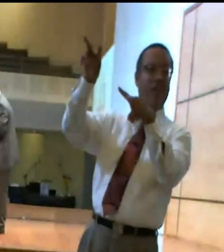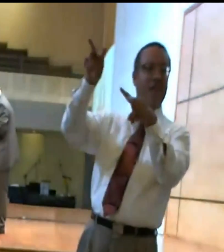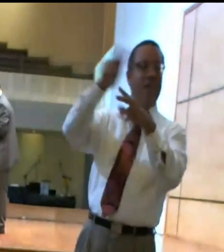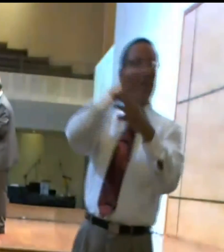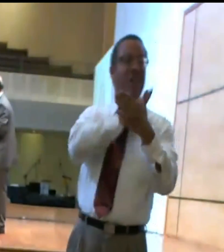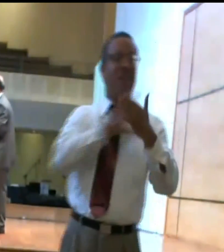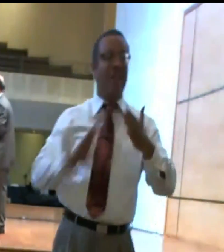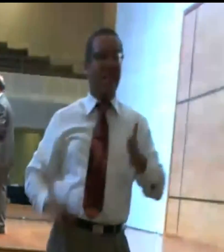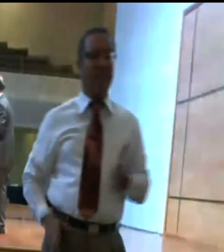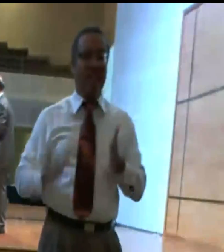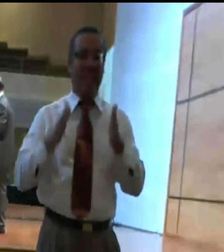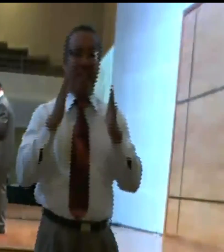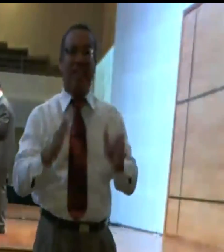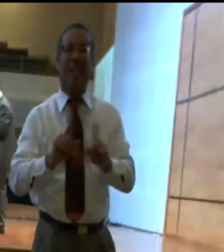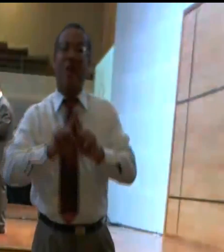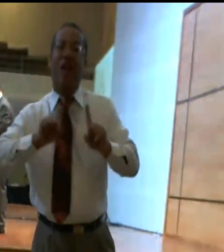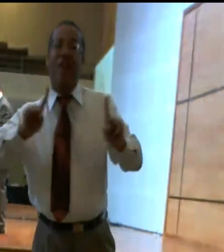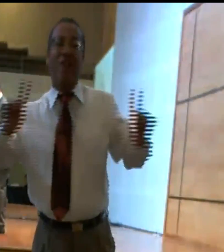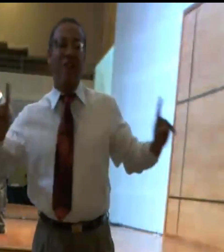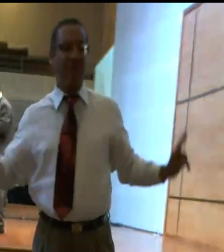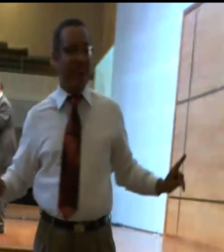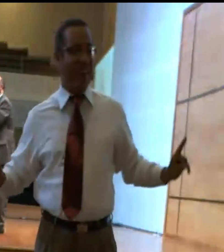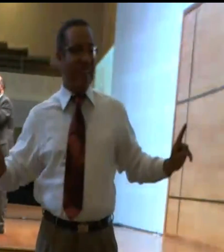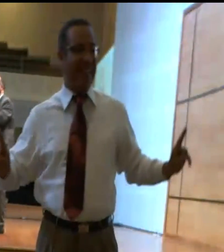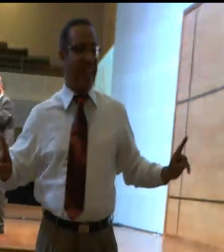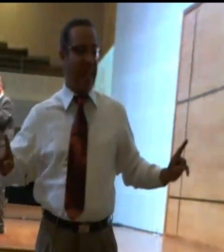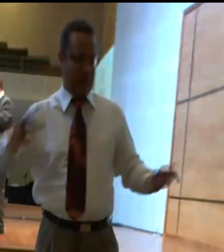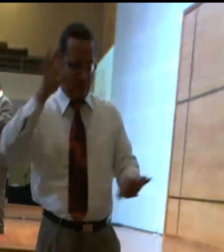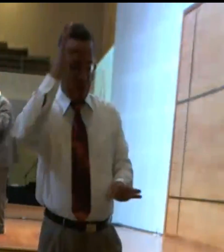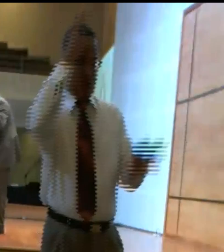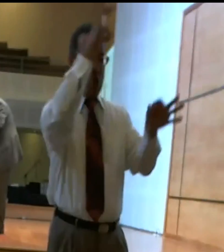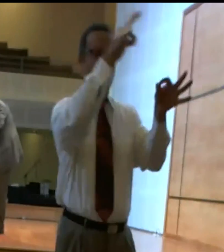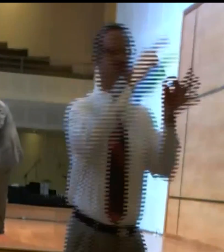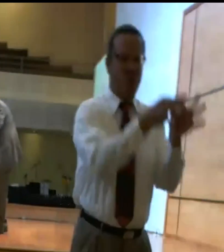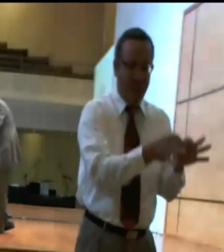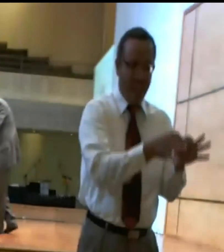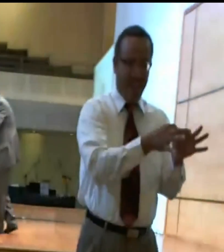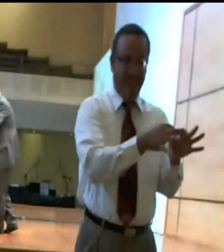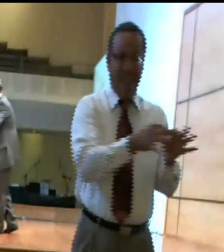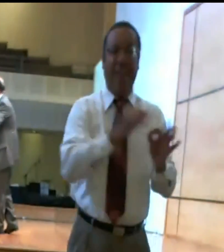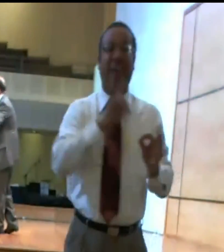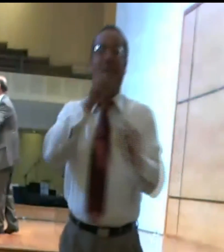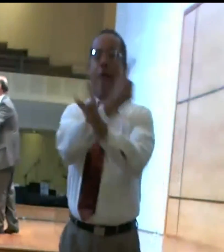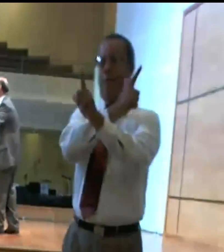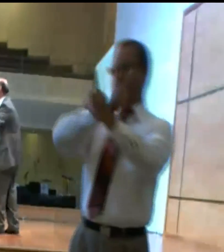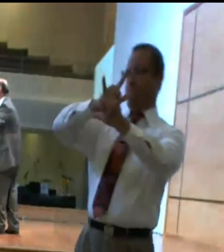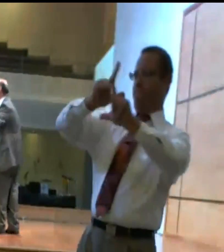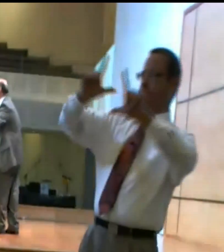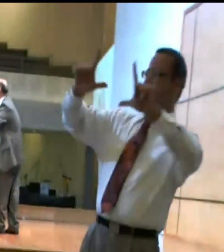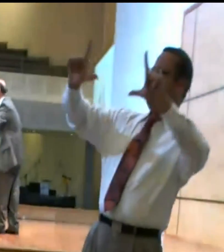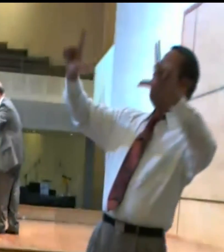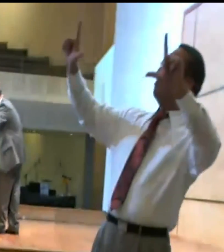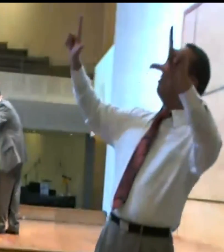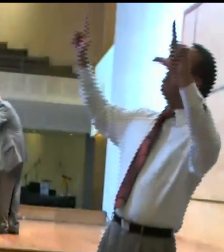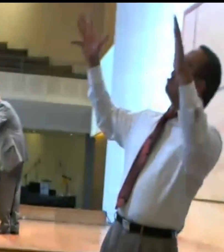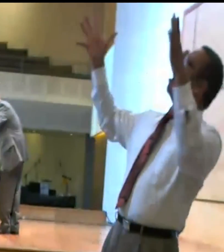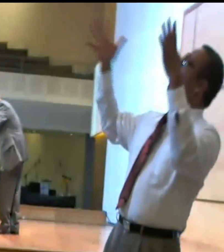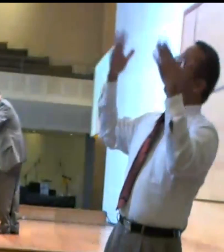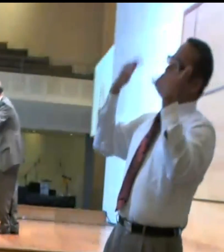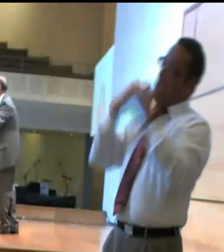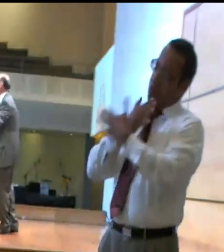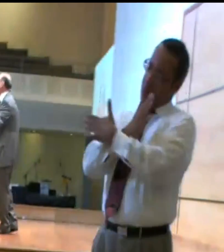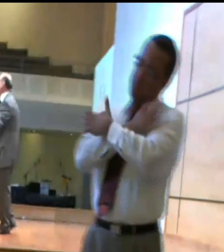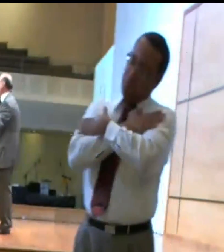Los cristianos eran diferentes, dice él. Su fe parecía haberlos liberado y